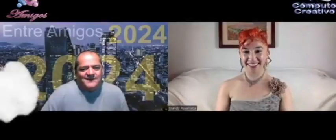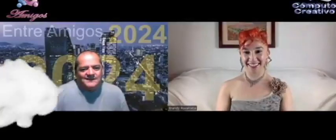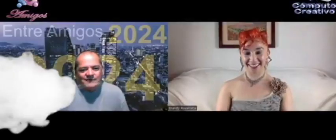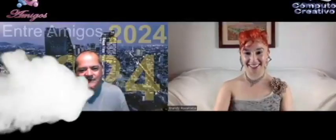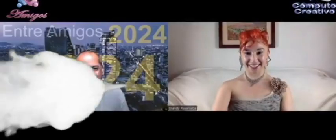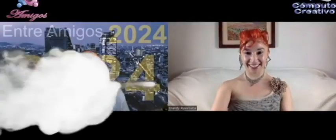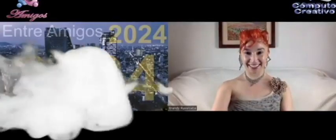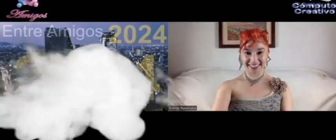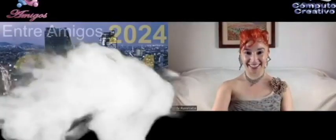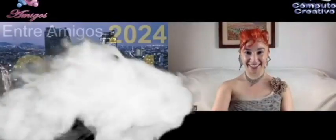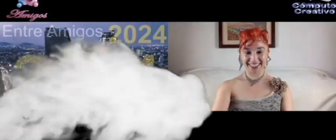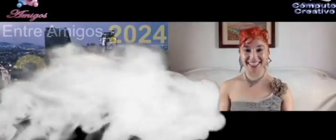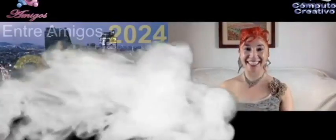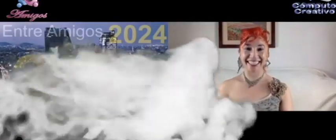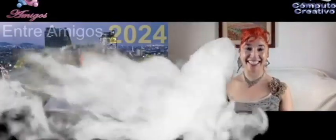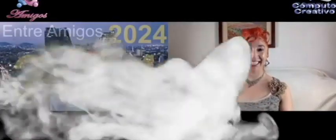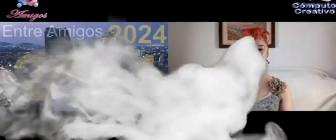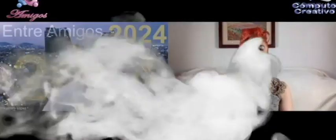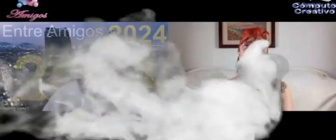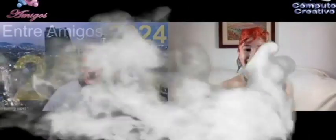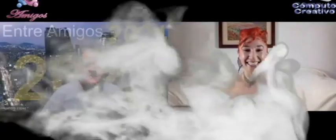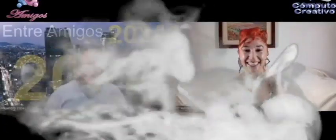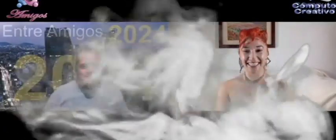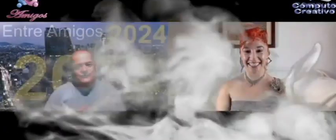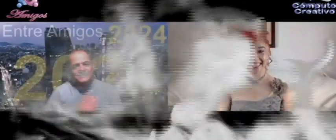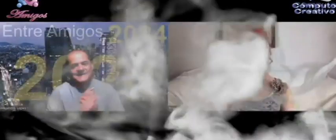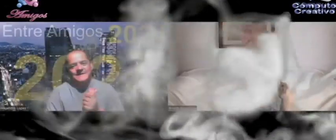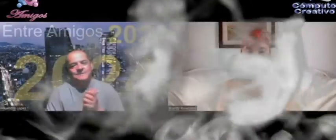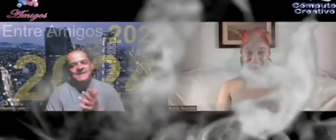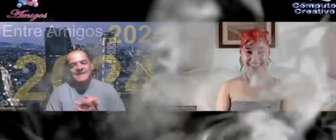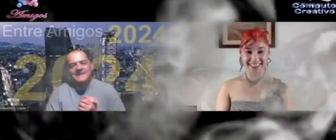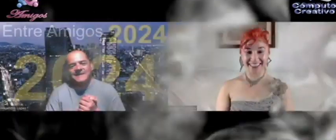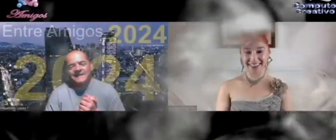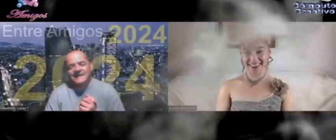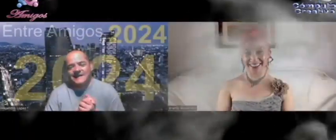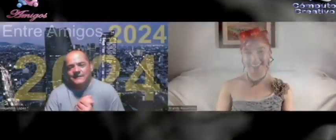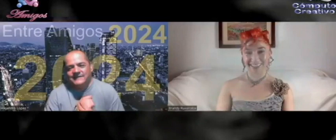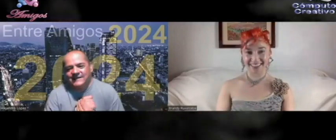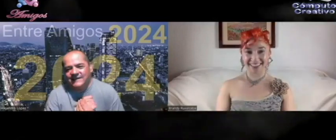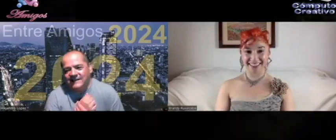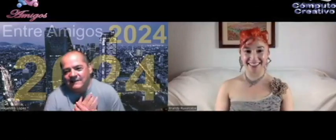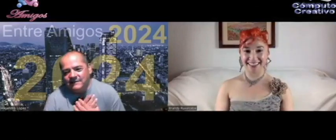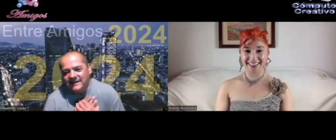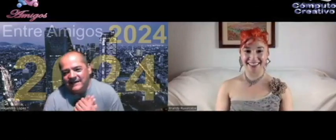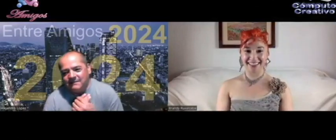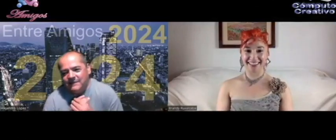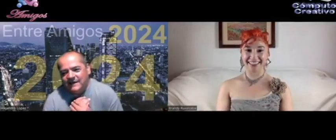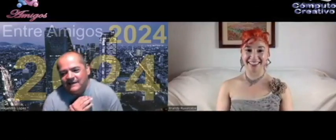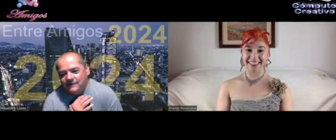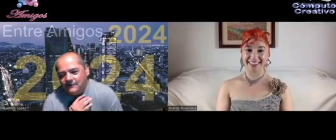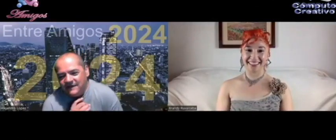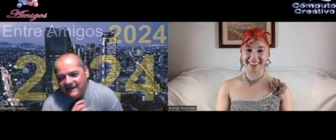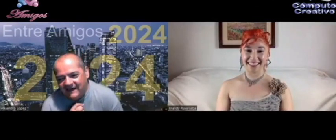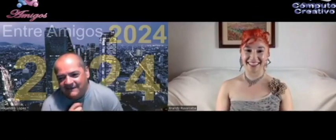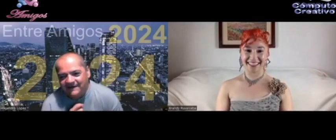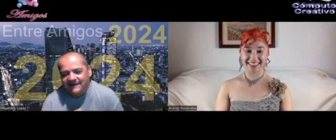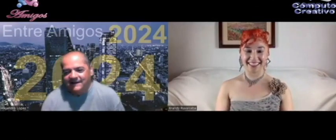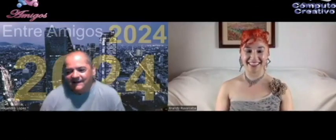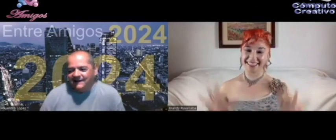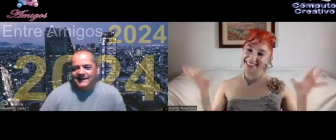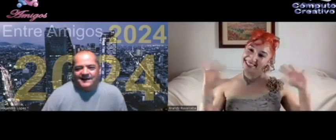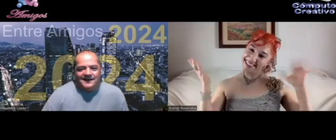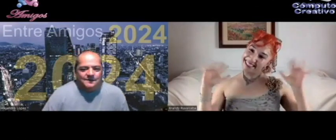Muy buenas noches, amigos de Entre Amigos. Hoy tenemos de invitada a nuestra querida amiga Brandy